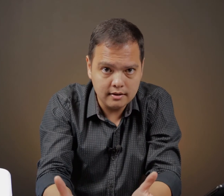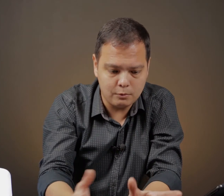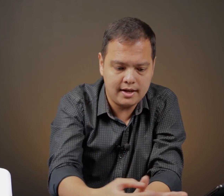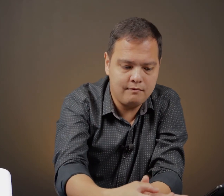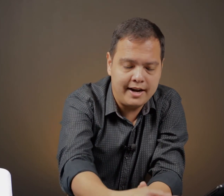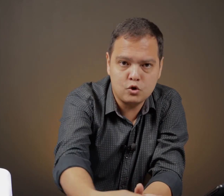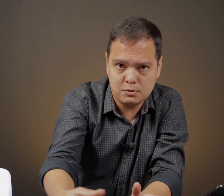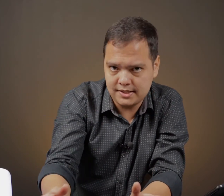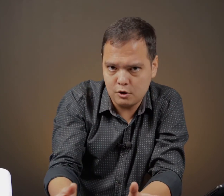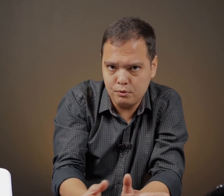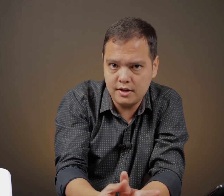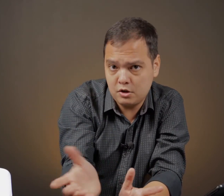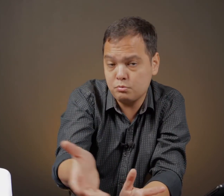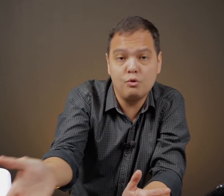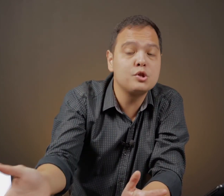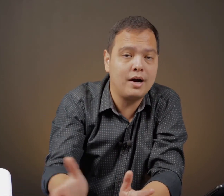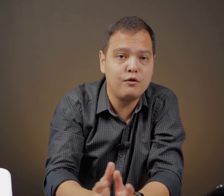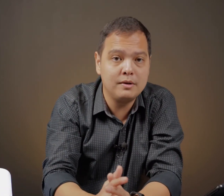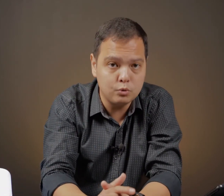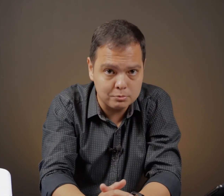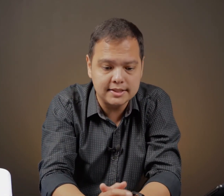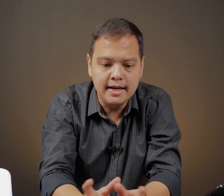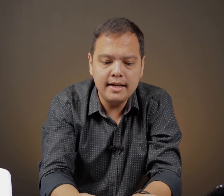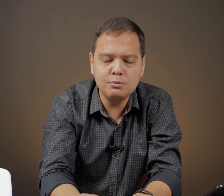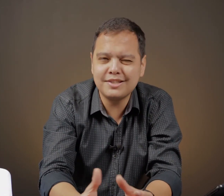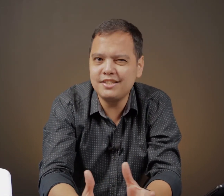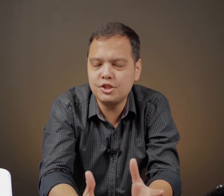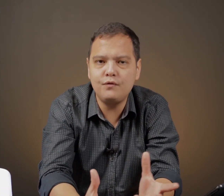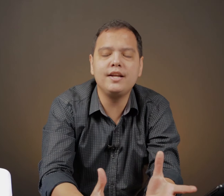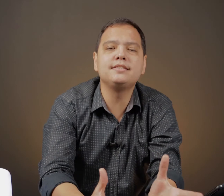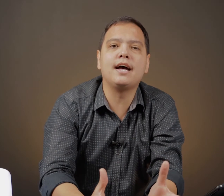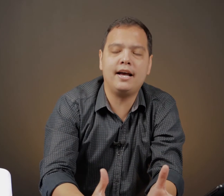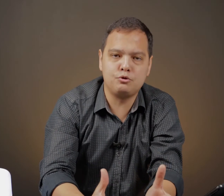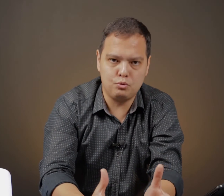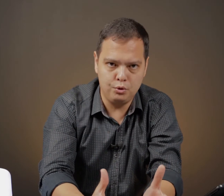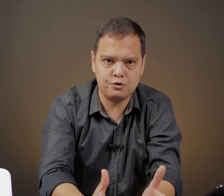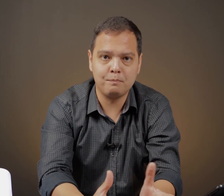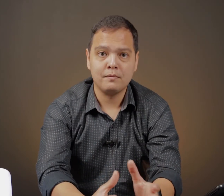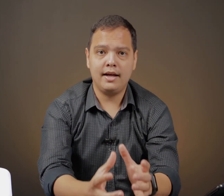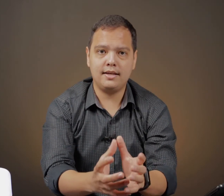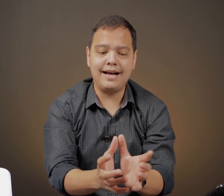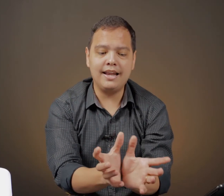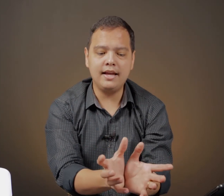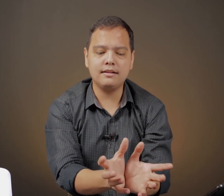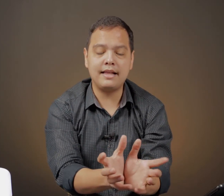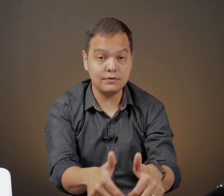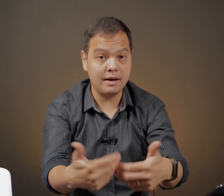Tanto é que várias turmas passaram por isso e nós vamos continuar formando turmas. E um dos grandes diferenciais do curso é que, além das